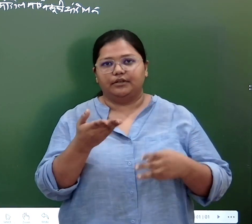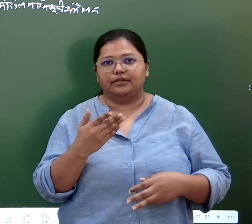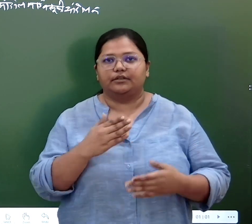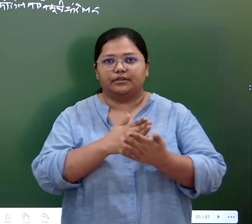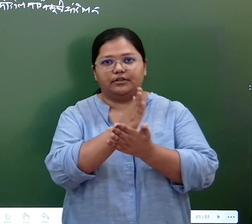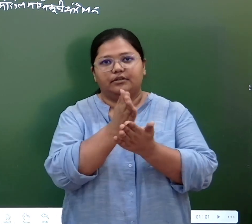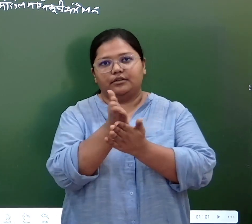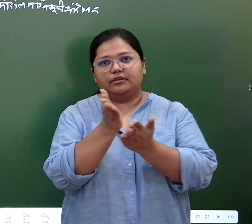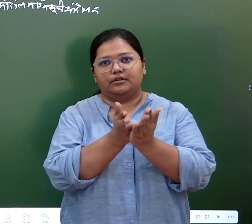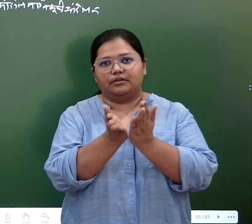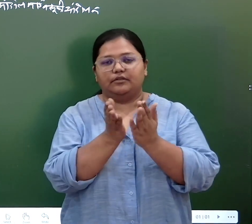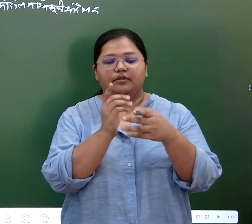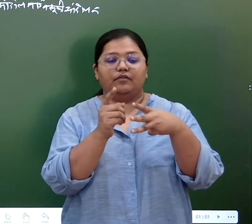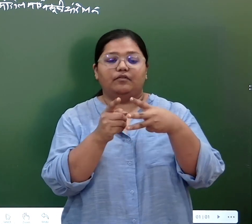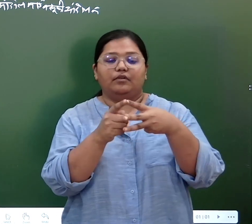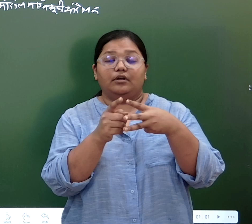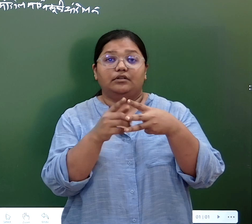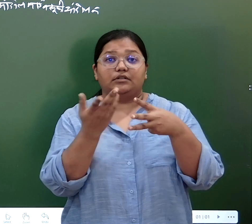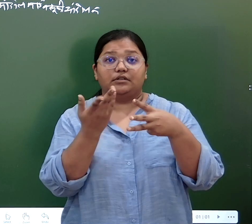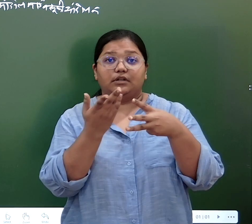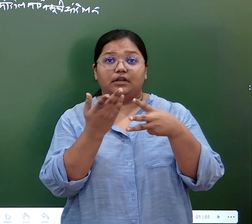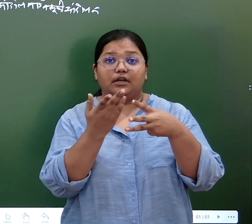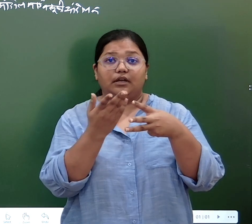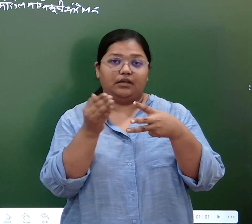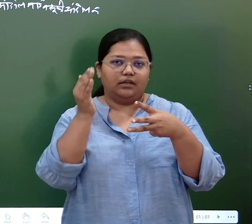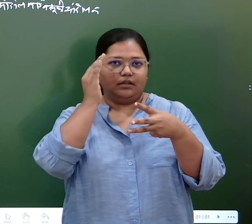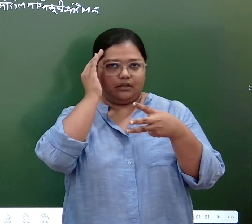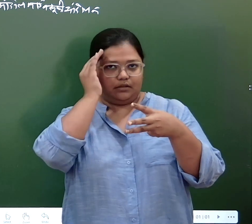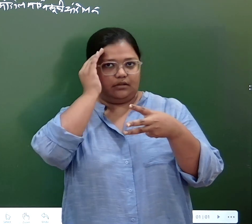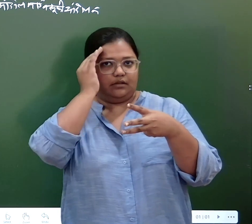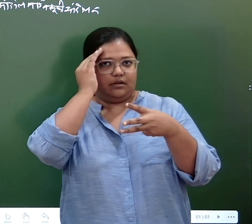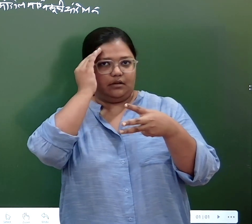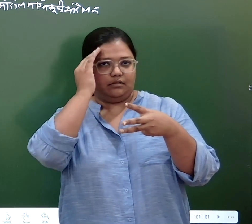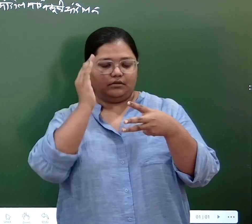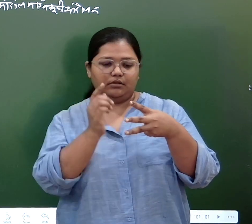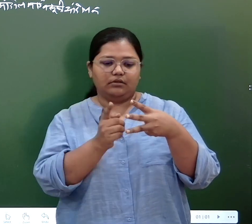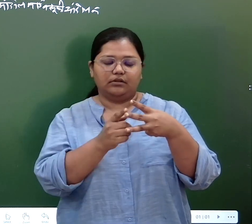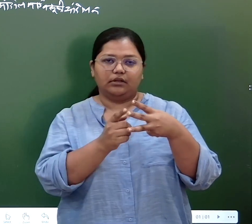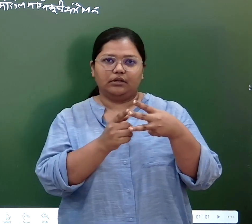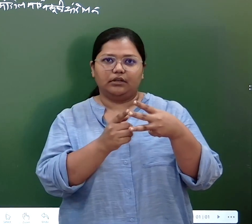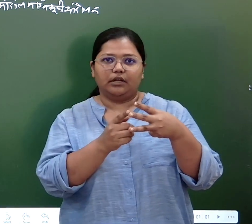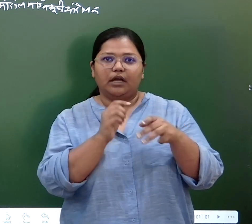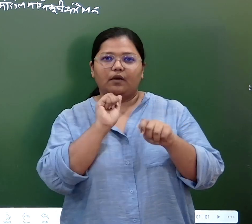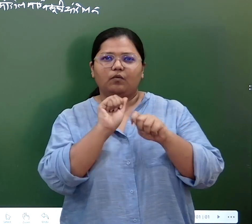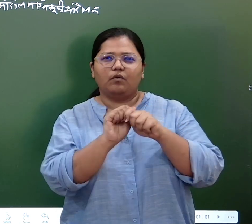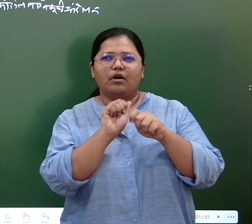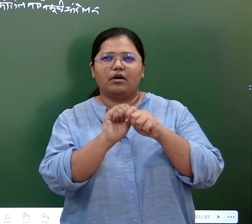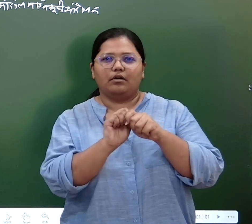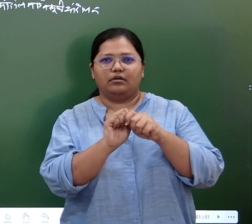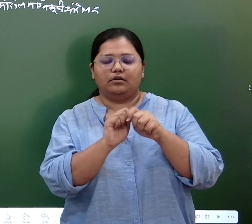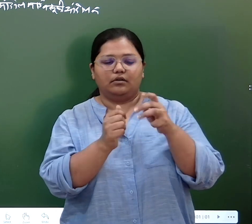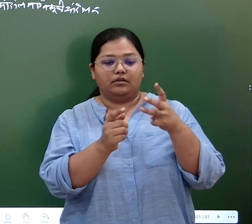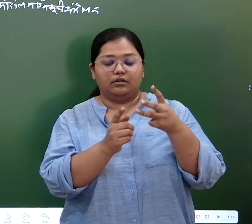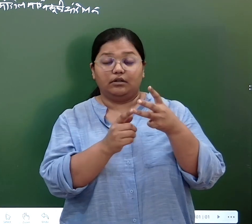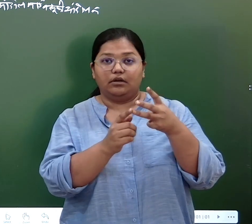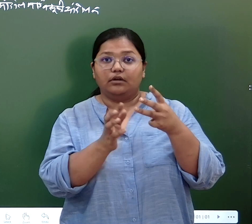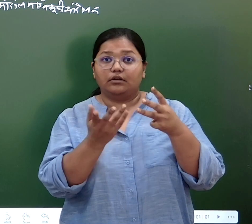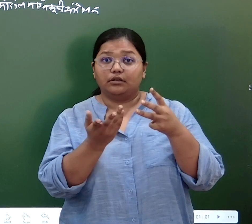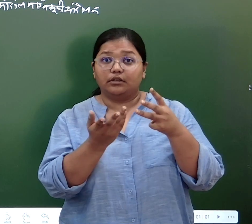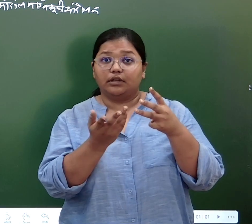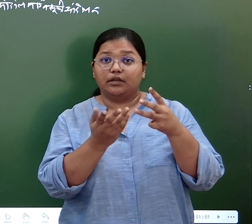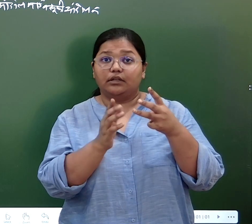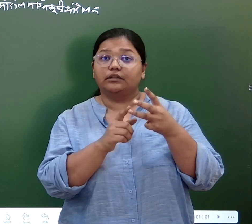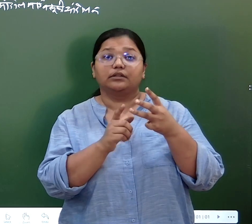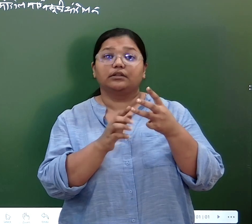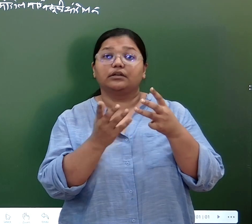मार्ग बताया गया है जिसमें जो है आत्मा की मुक्ति, जब इंसान मरता है तो आत्मा की